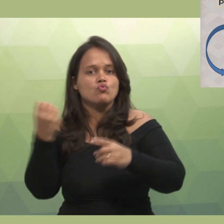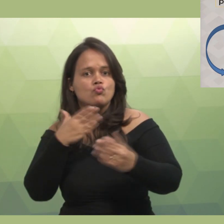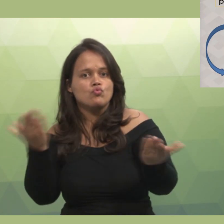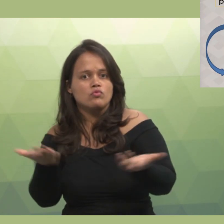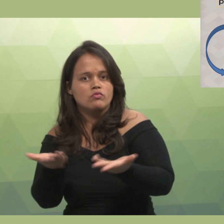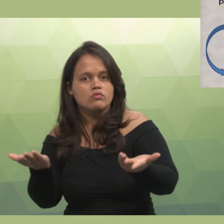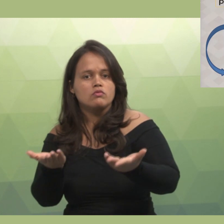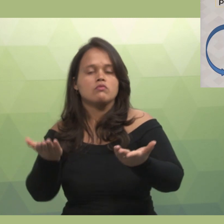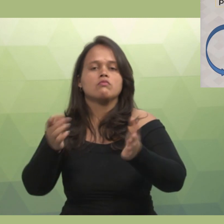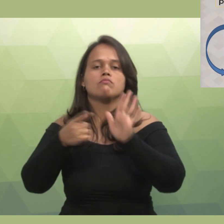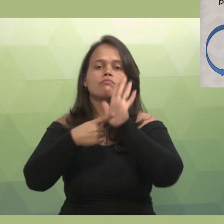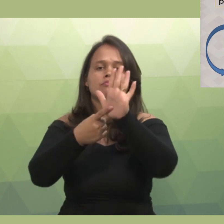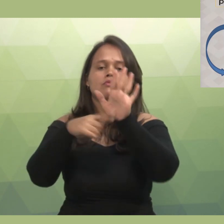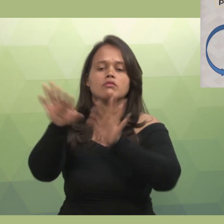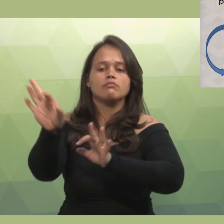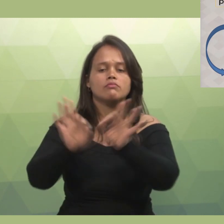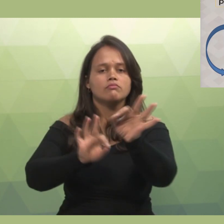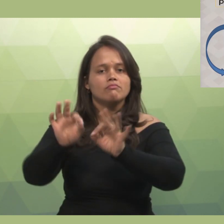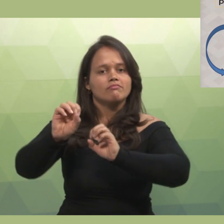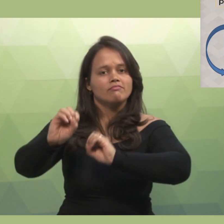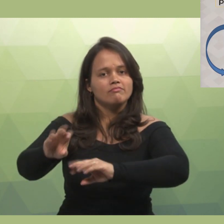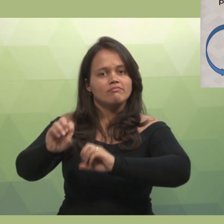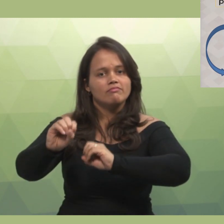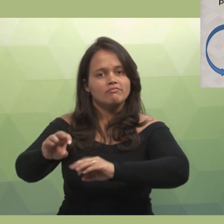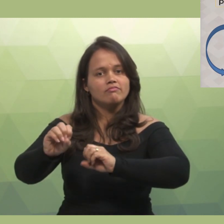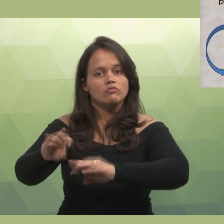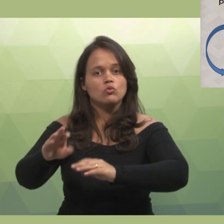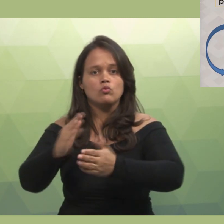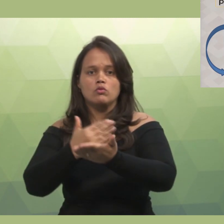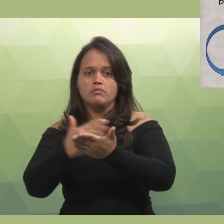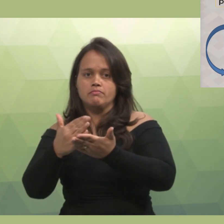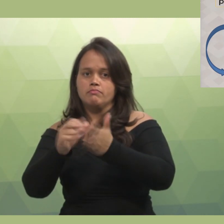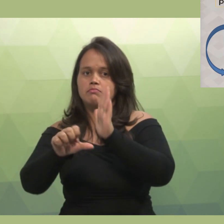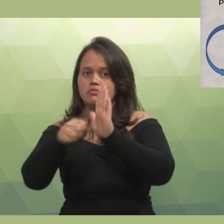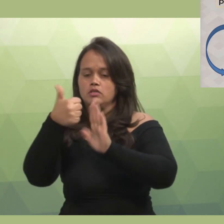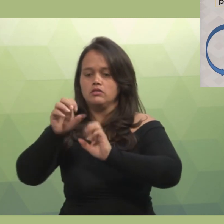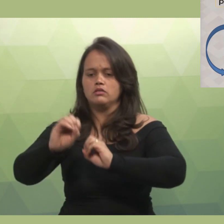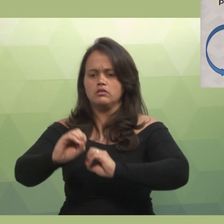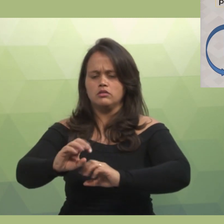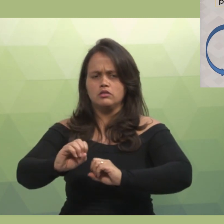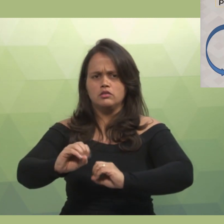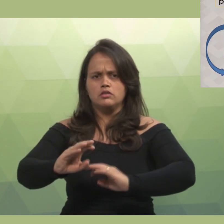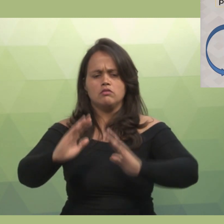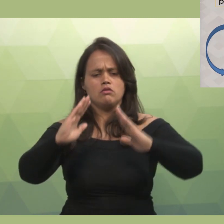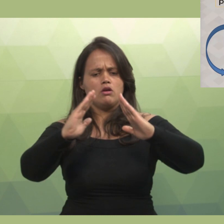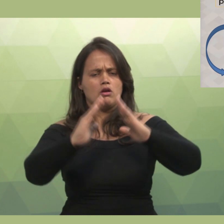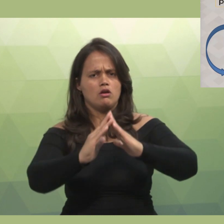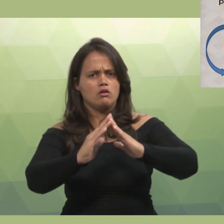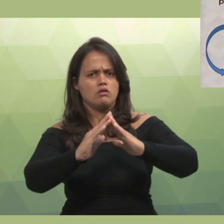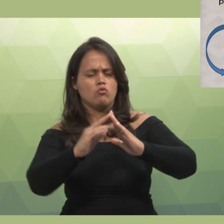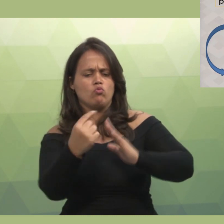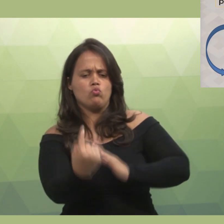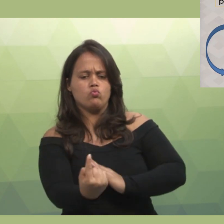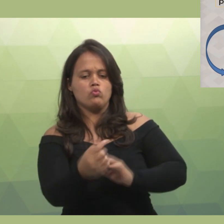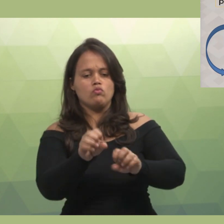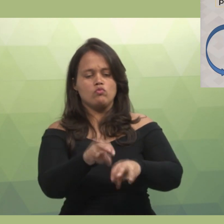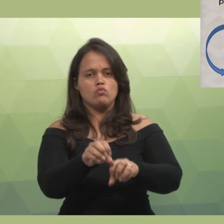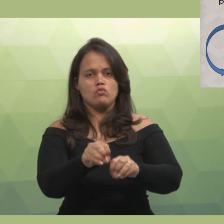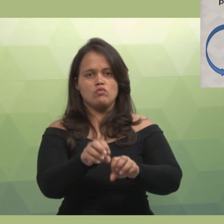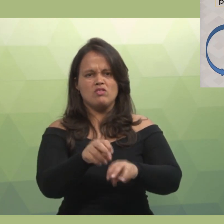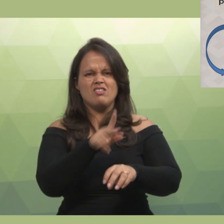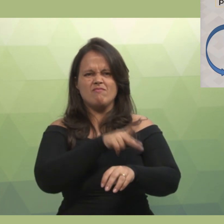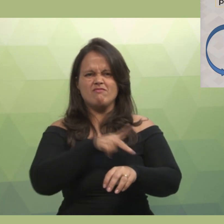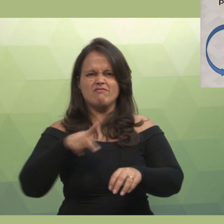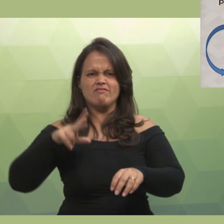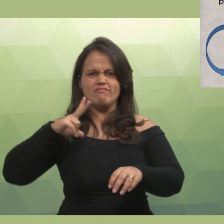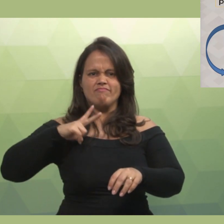que a educação passa do ensino individual, ministrado no espaço doméstico, por